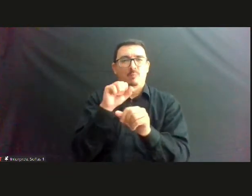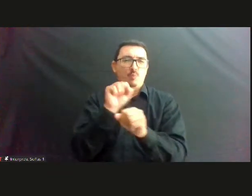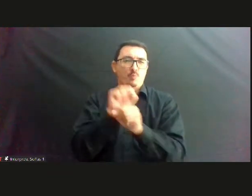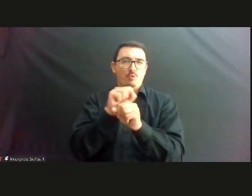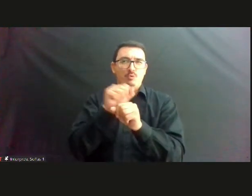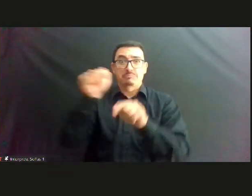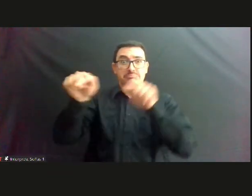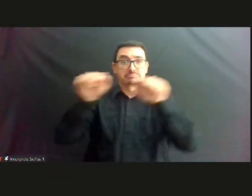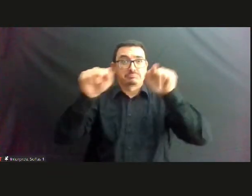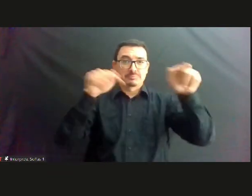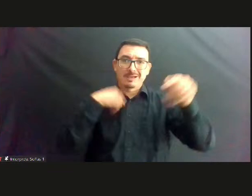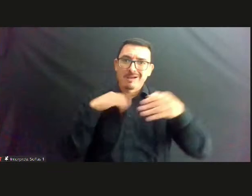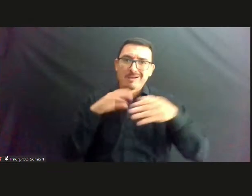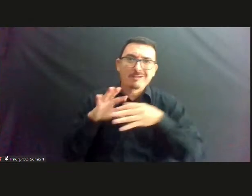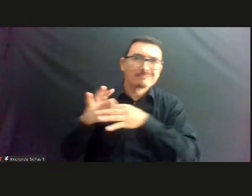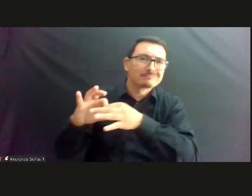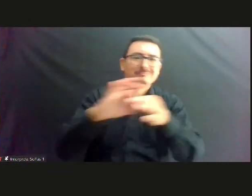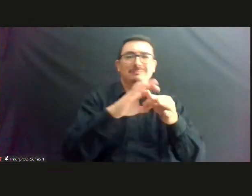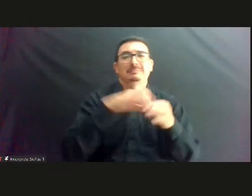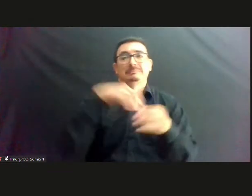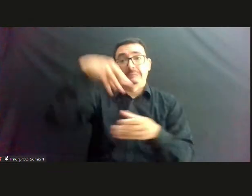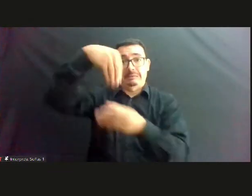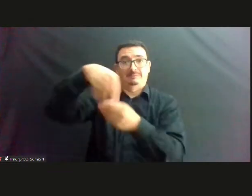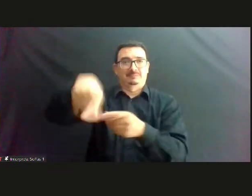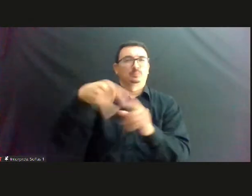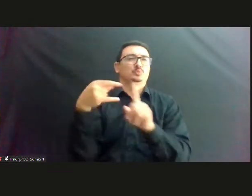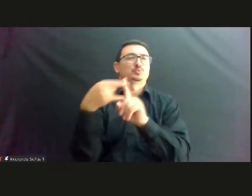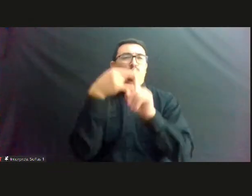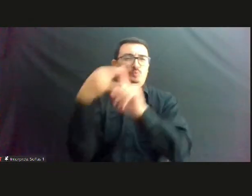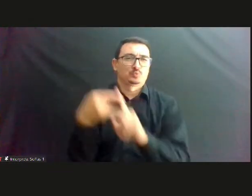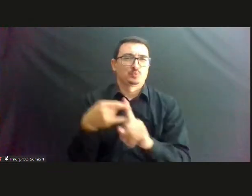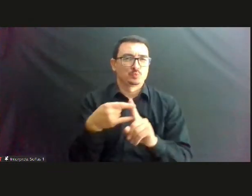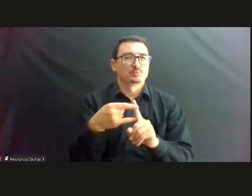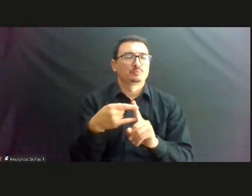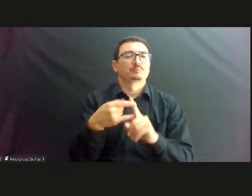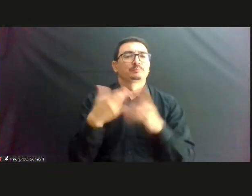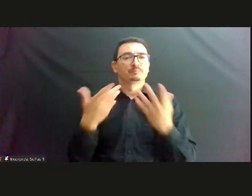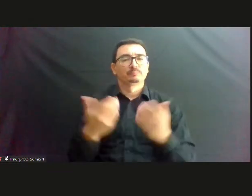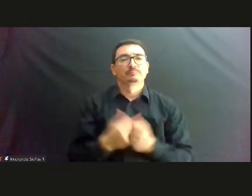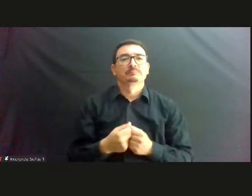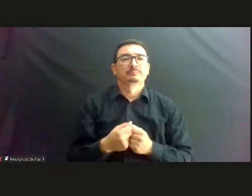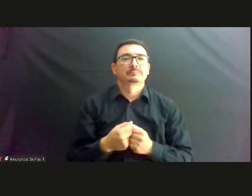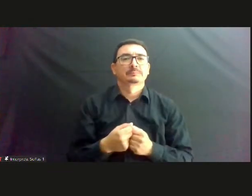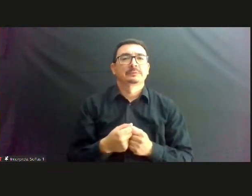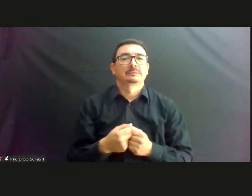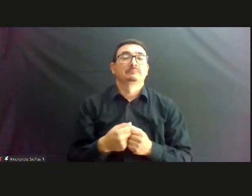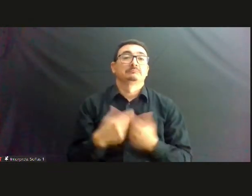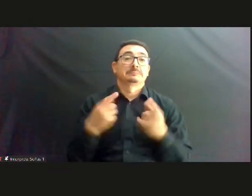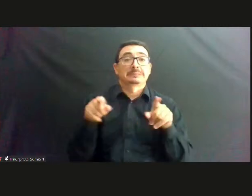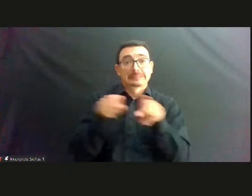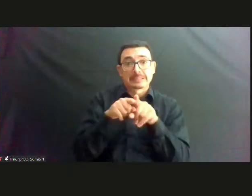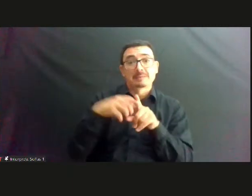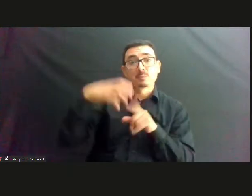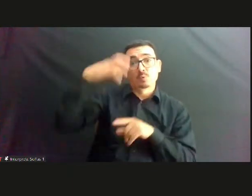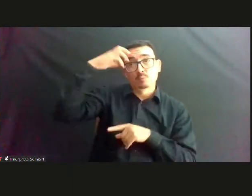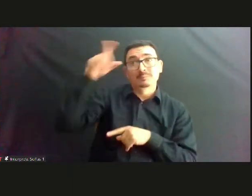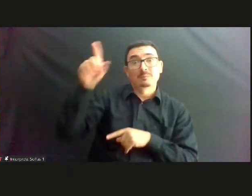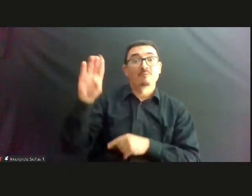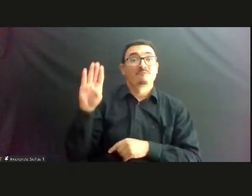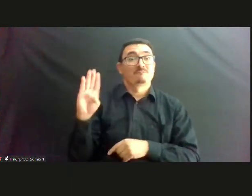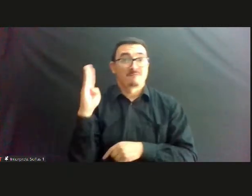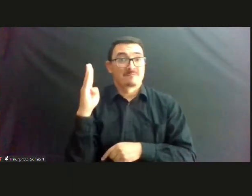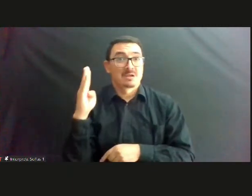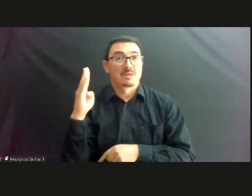webinar, por supuesto a UNCTAD, por supuesto al gobierno de Barbados, a la Conrad Nahue, y